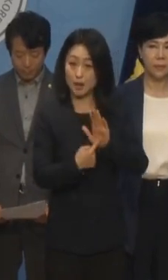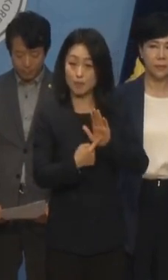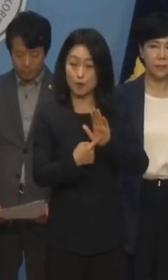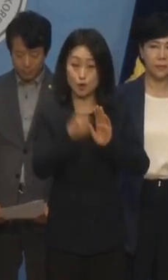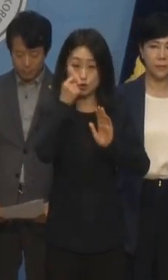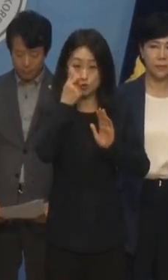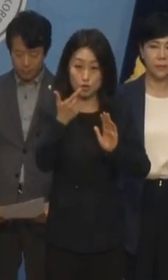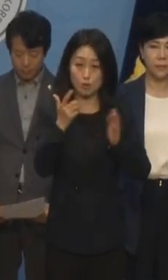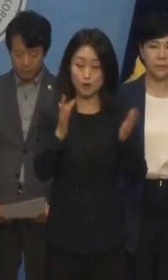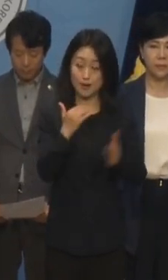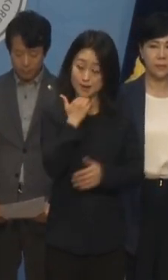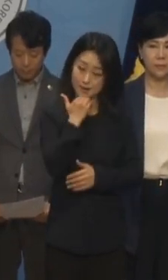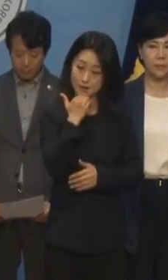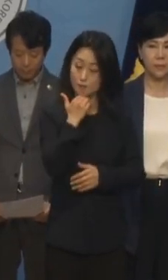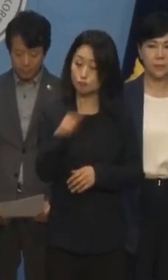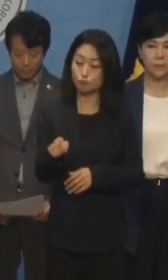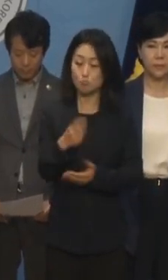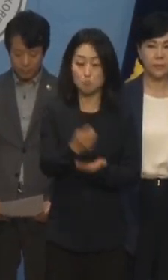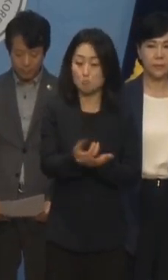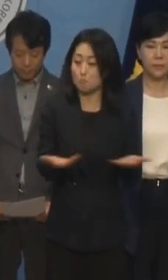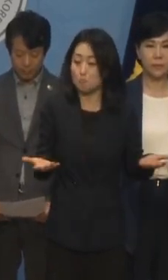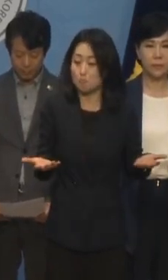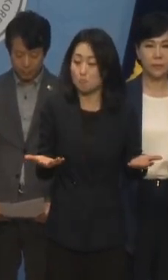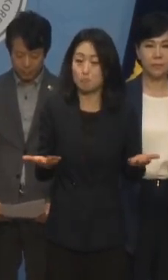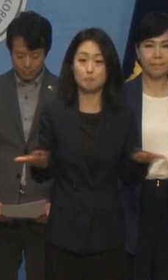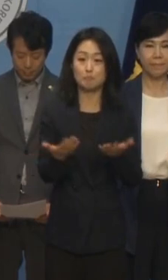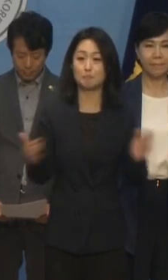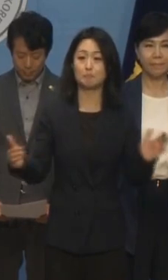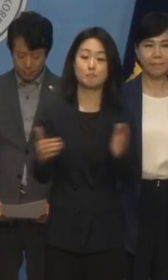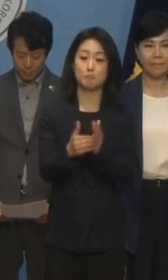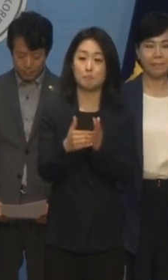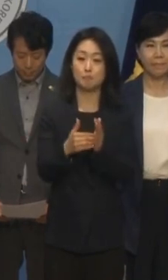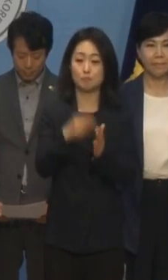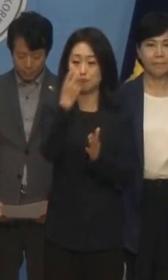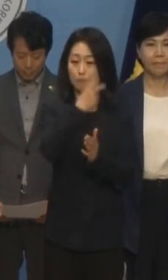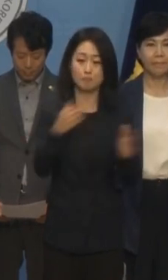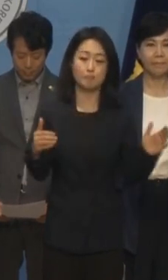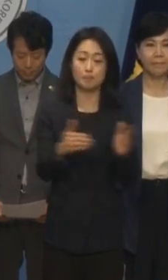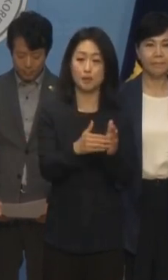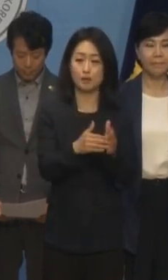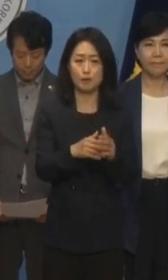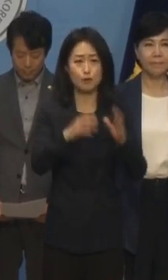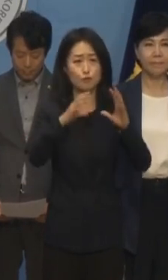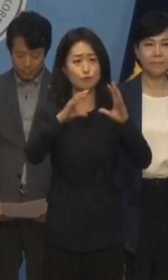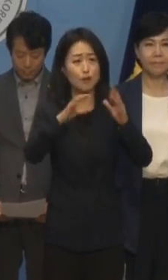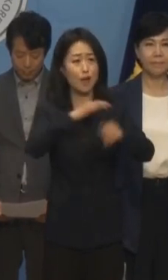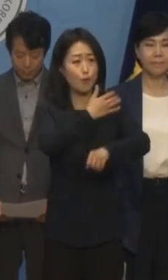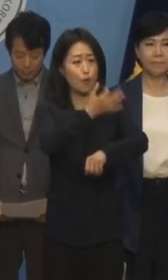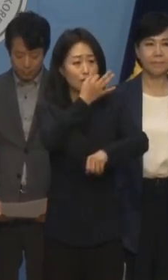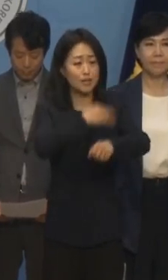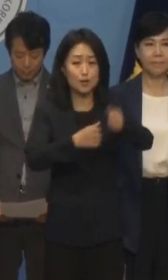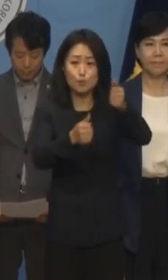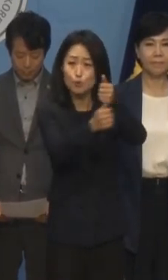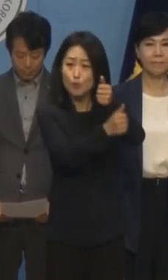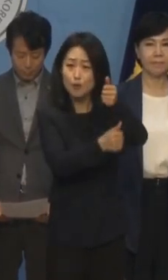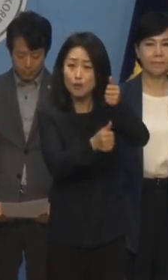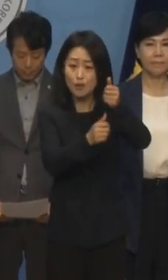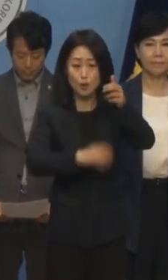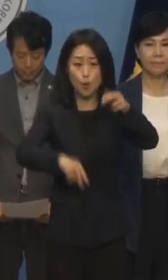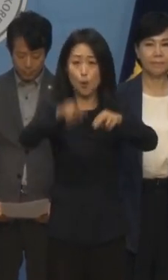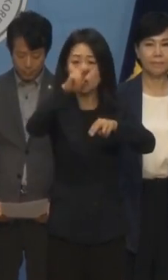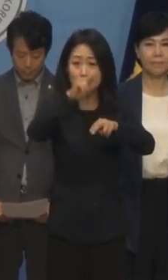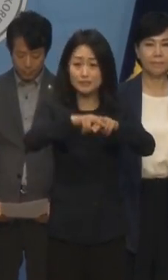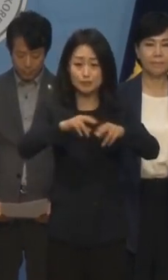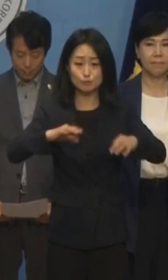제재 규정 없음을 이유로 종결했습니다. 권익위는 어떤 기관입니까? 대한민국 공직의